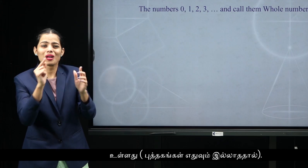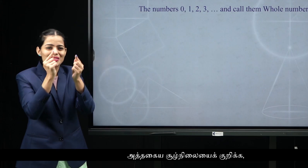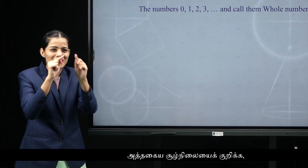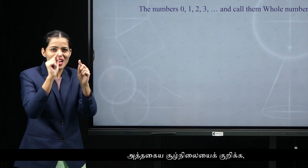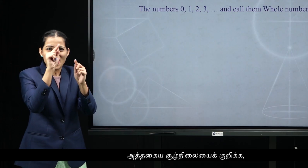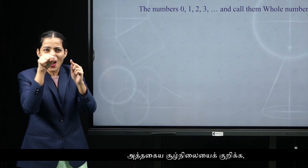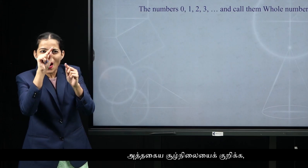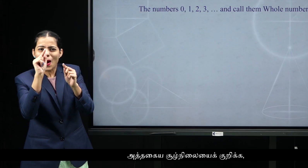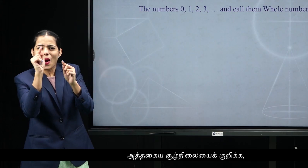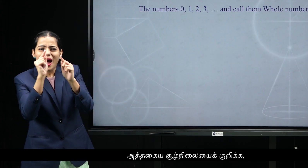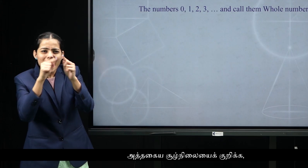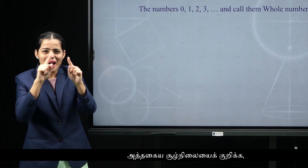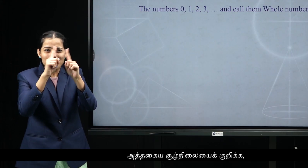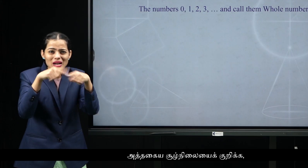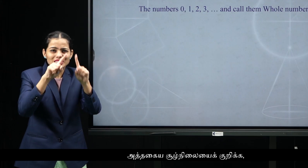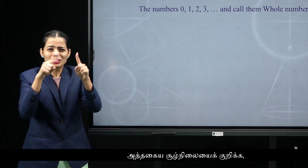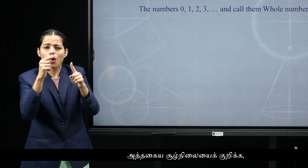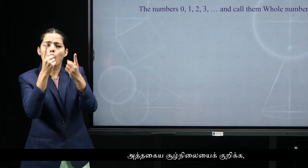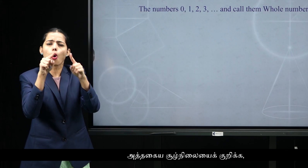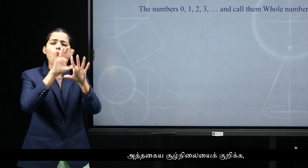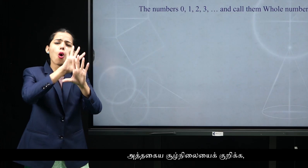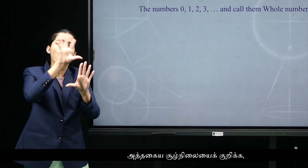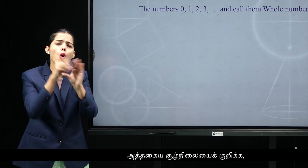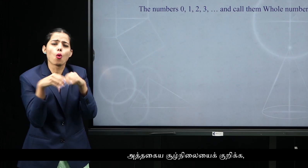பயன்படுத்துகிறோம். இது எந்த அளவும் இல்லாததை குறிக்கிறது.